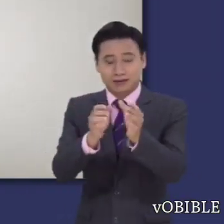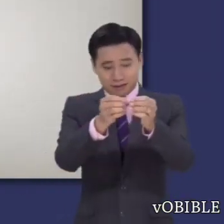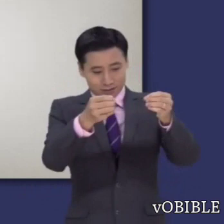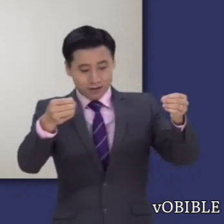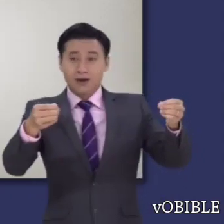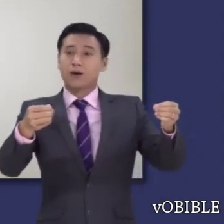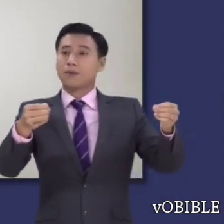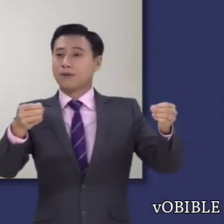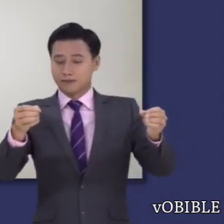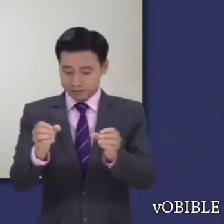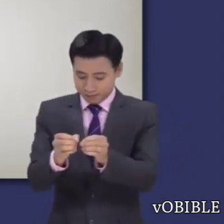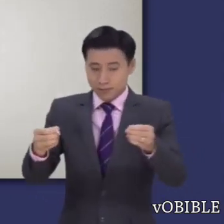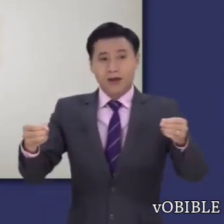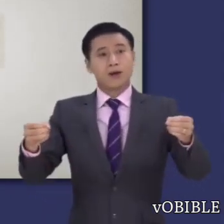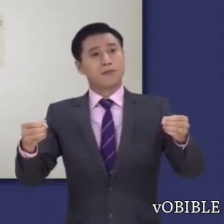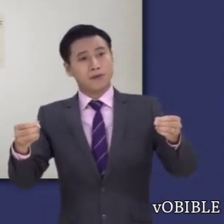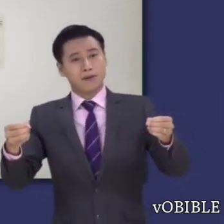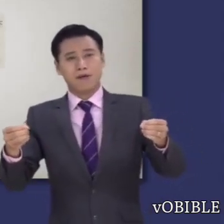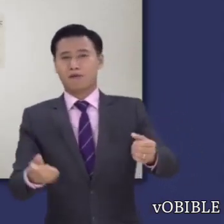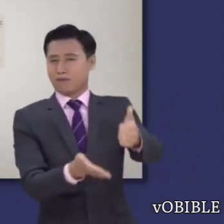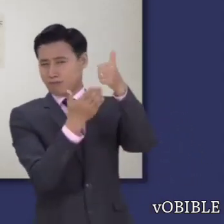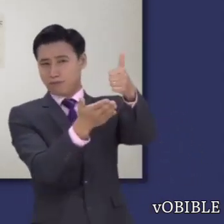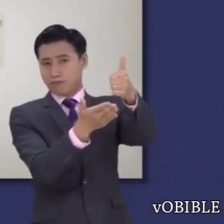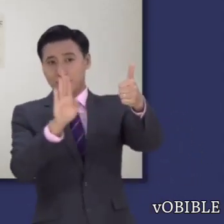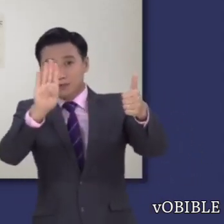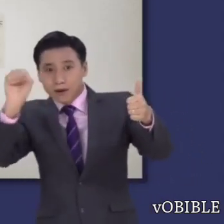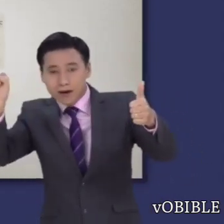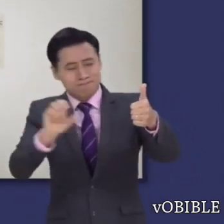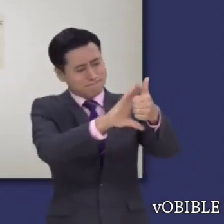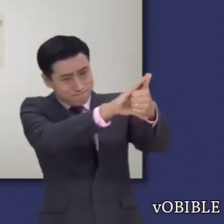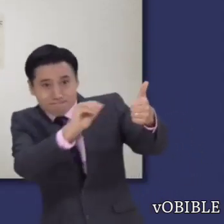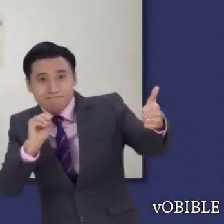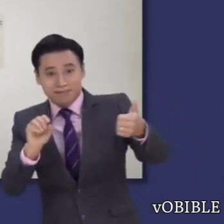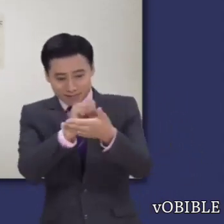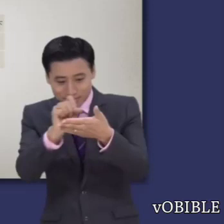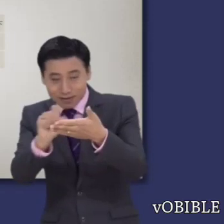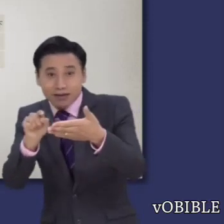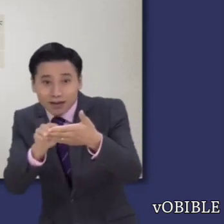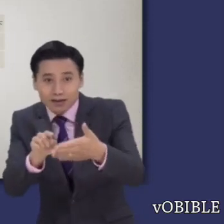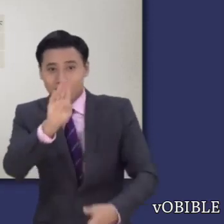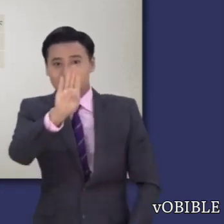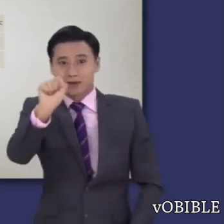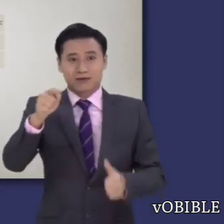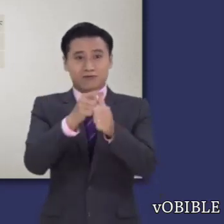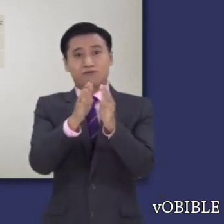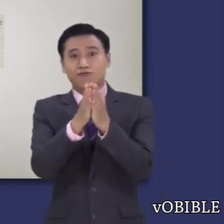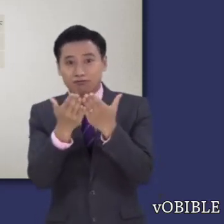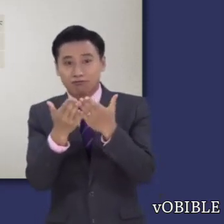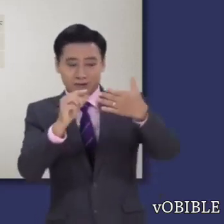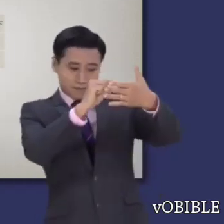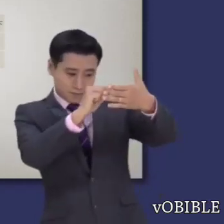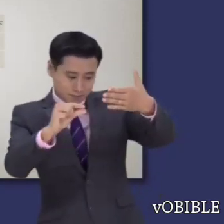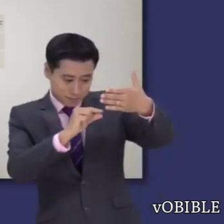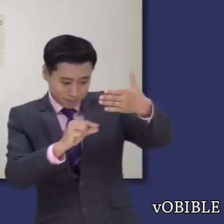你知道吗？在彼得前书，彼得至少引用了来自六本圣经书卷的经文，分别是创世